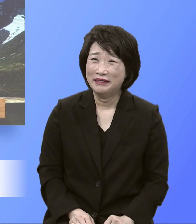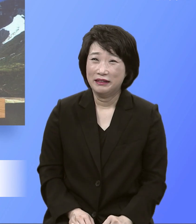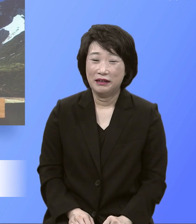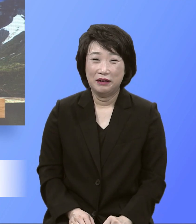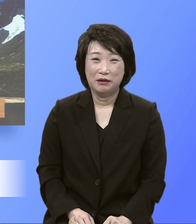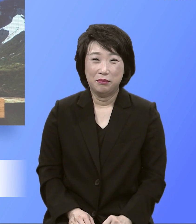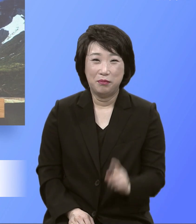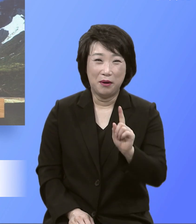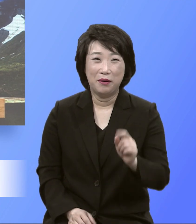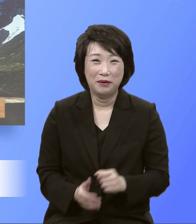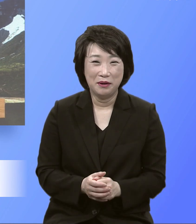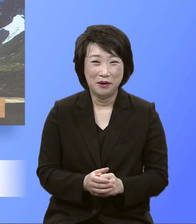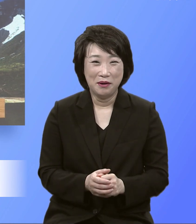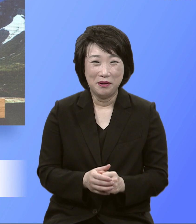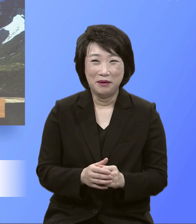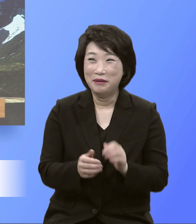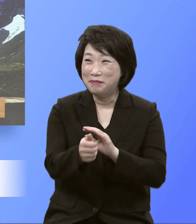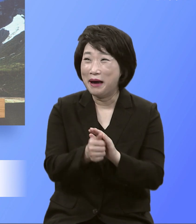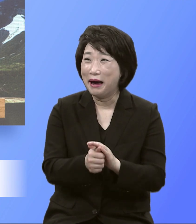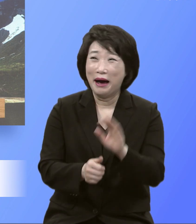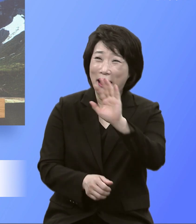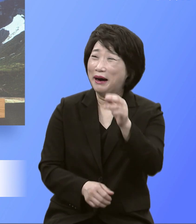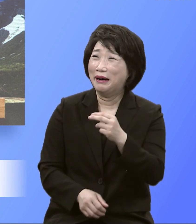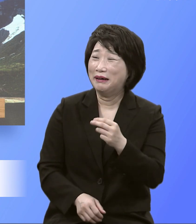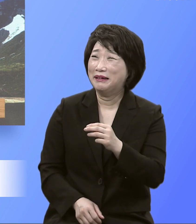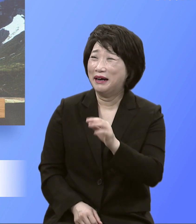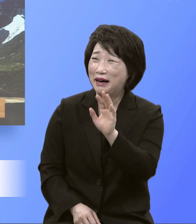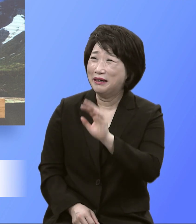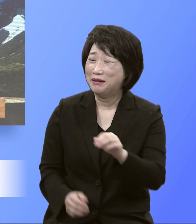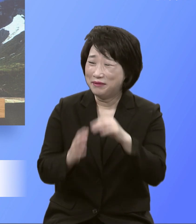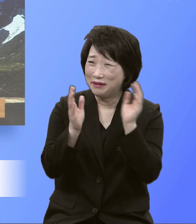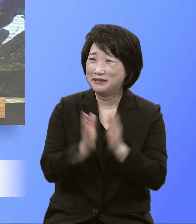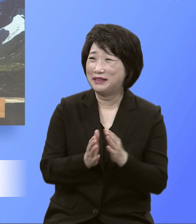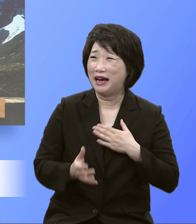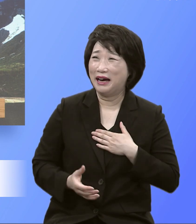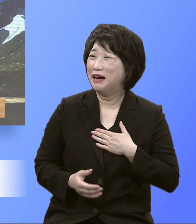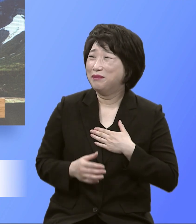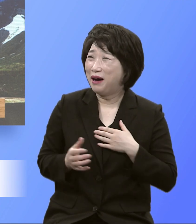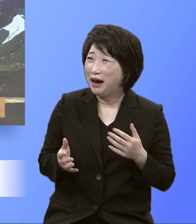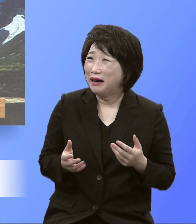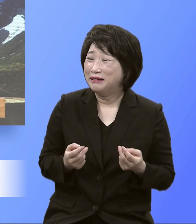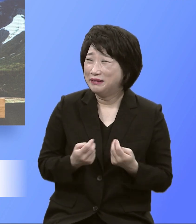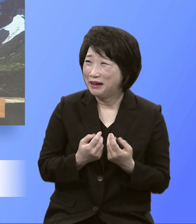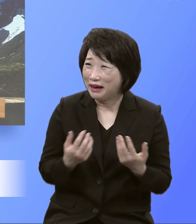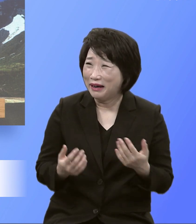뭐 하나라도 있어야 하나 빼지 뺄 것도 없어요. 나는 다 제로기 때문에 못해요.